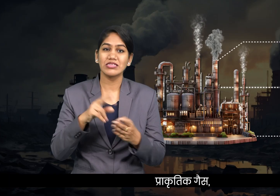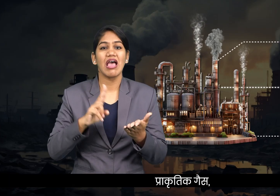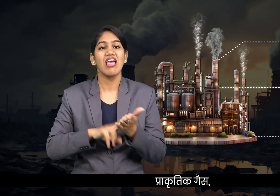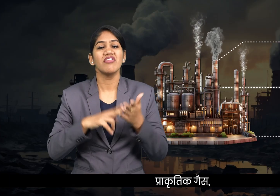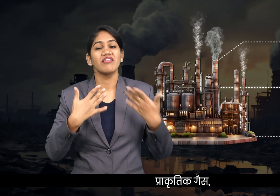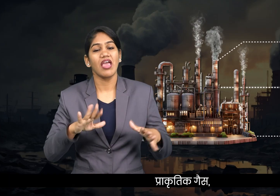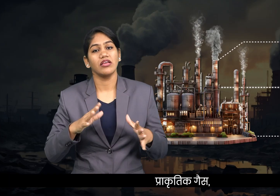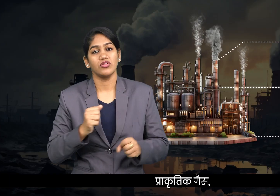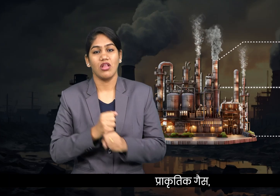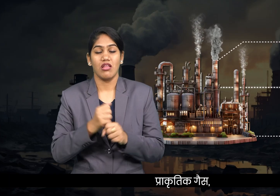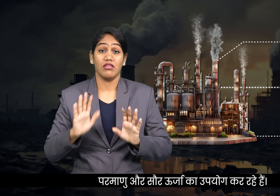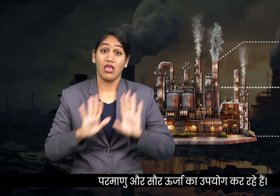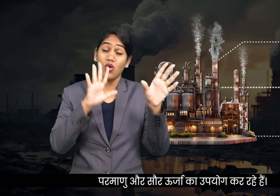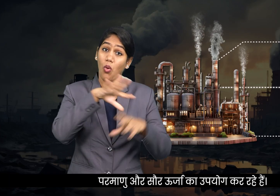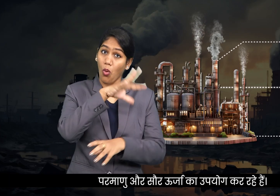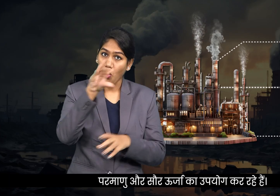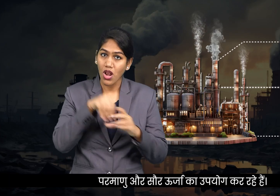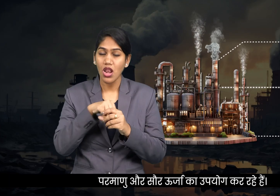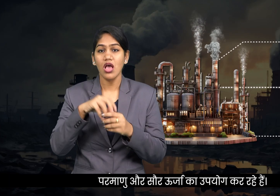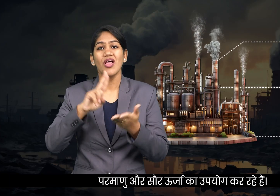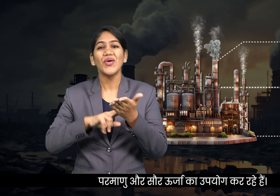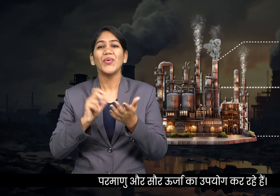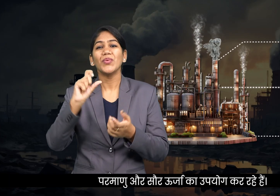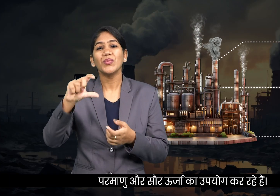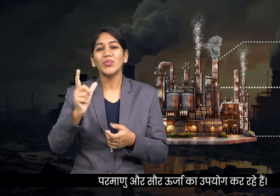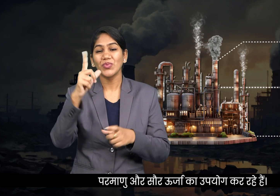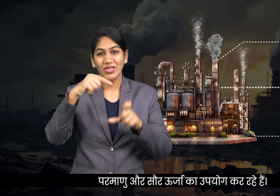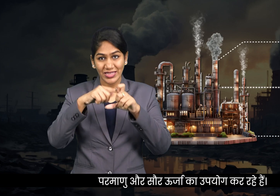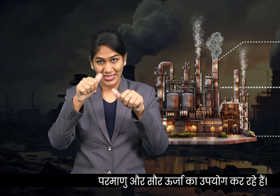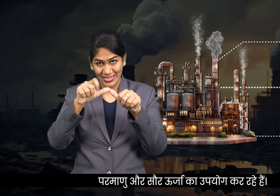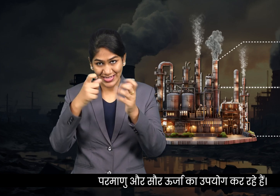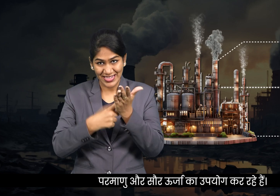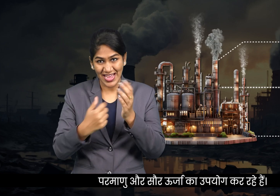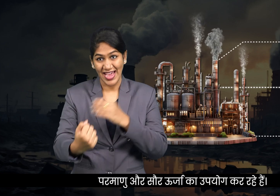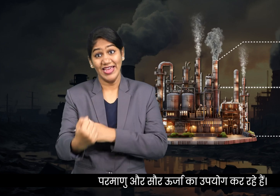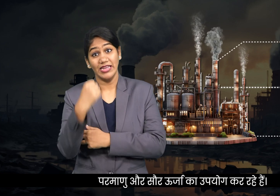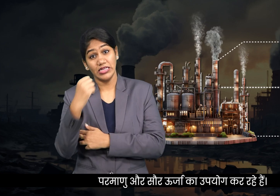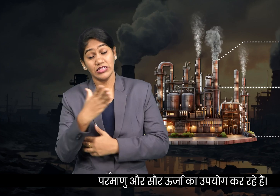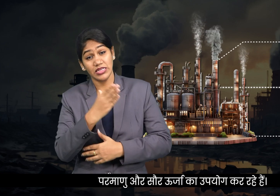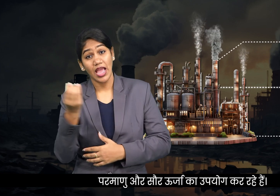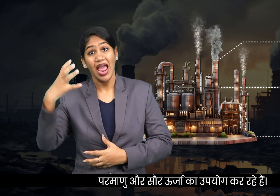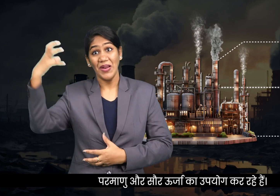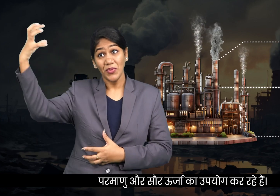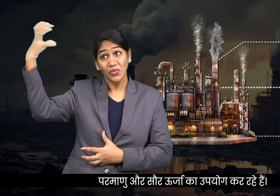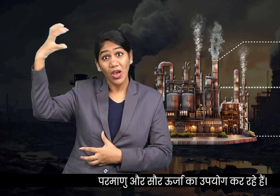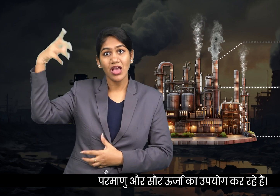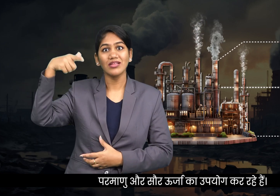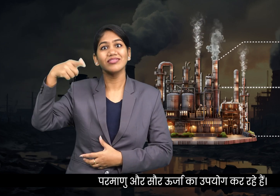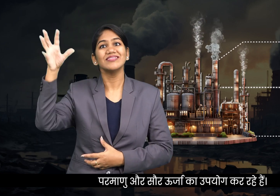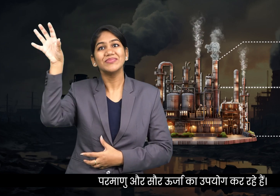प्राकृतिक गैस, परमाणु और ऊर्जा का उपयोग कर रहे हैं।